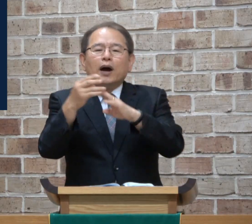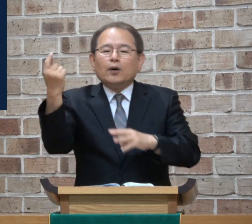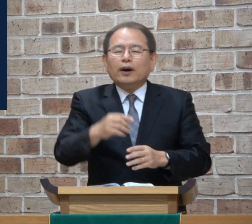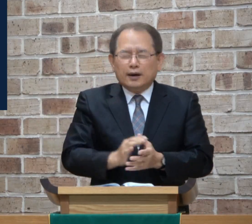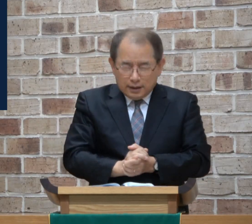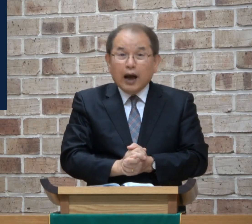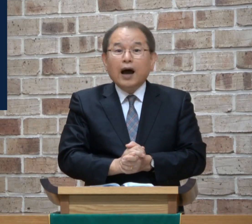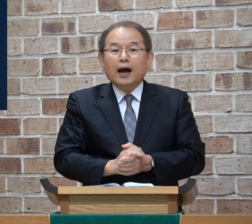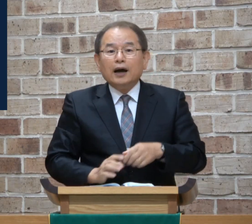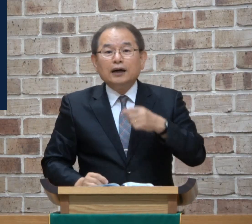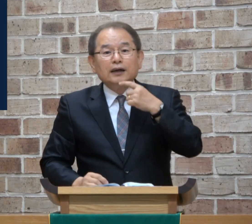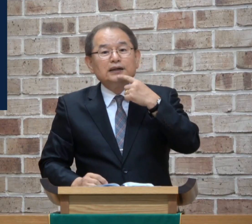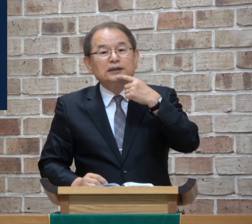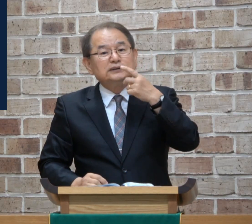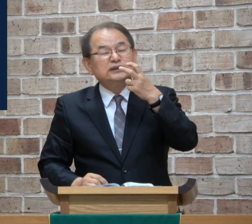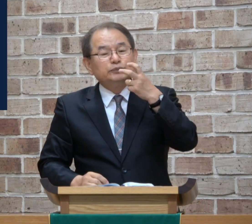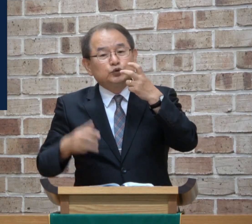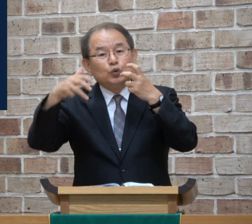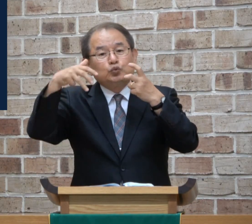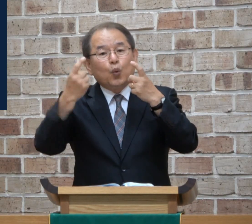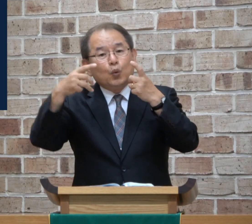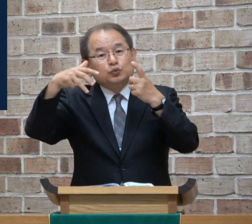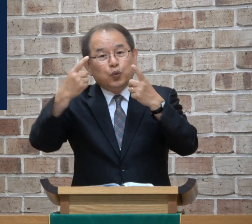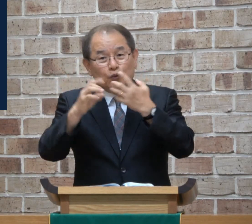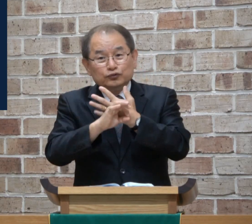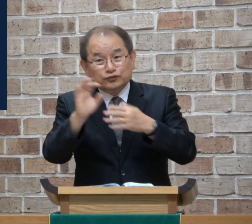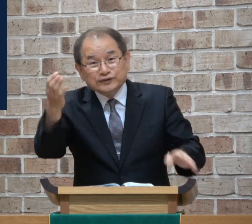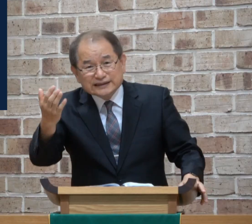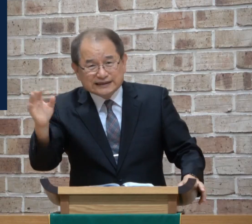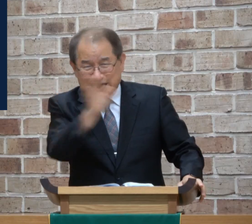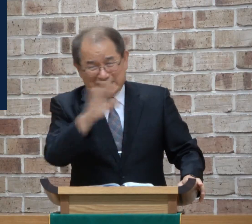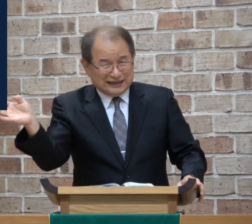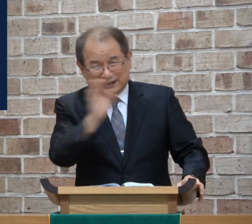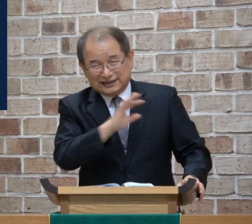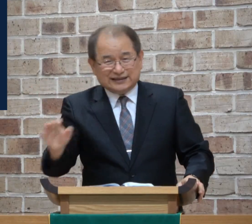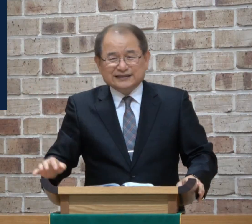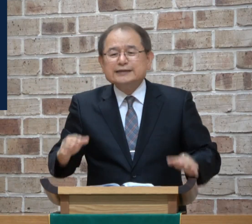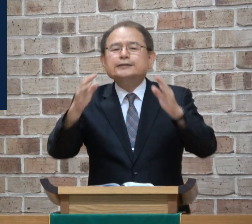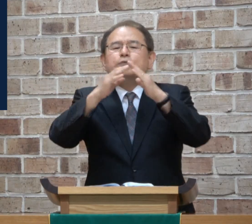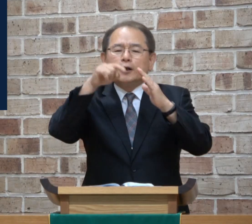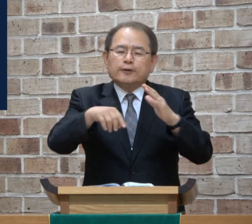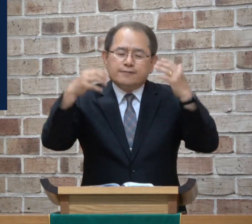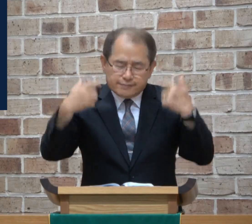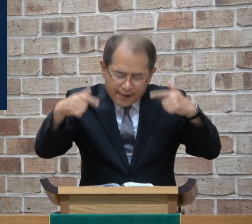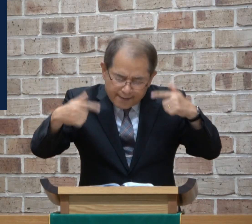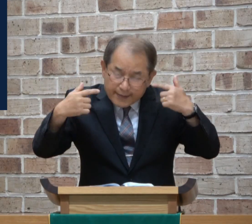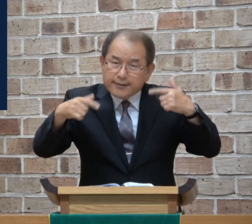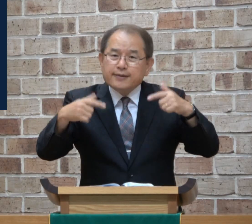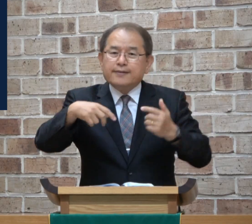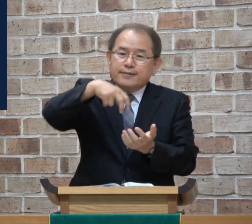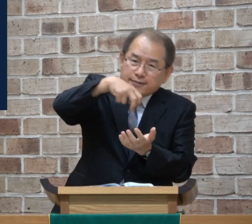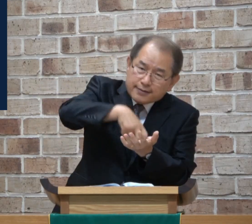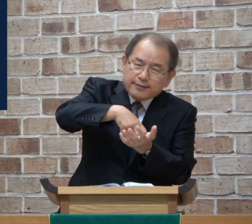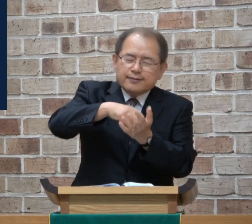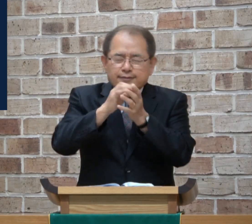일주일에 한 번 와서 교회에 와서 잠시 기도하는 그런 것은 기도라고 할 수 없습니다. 여러분 집에서 늘